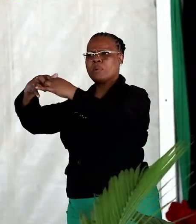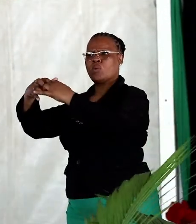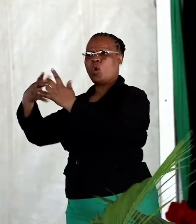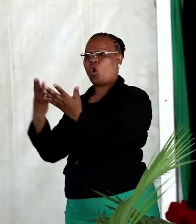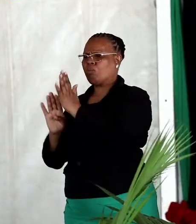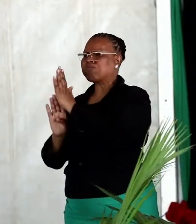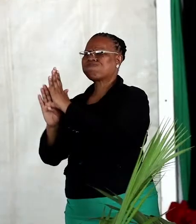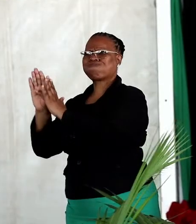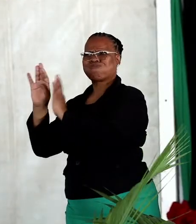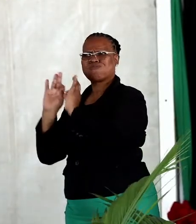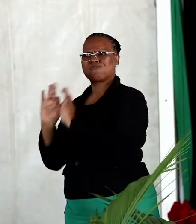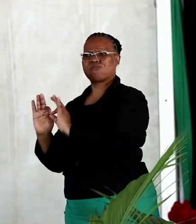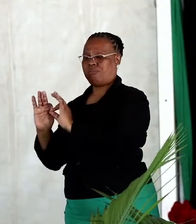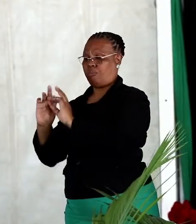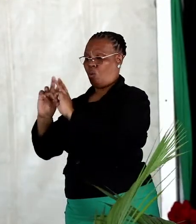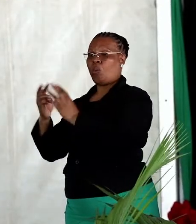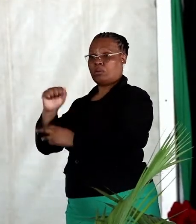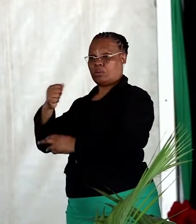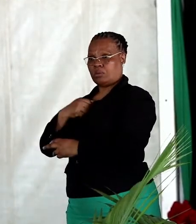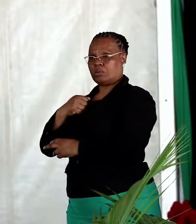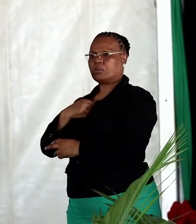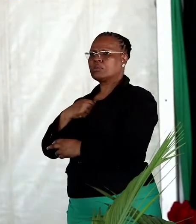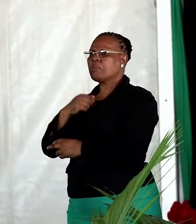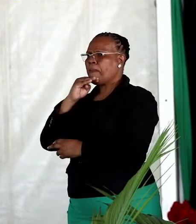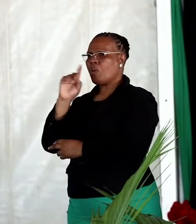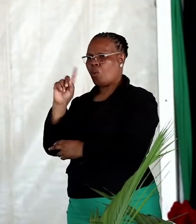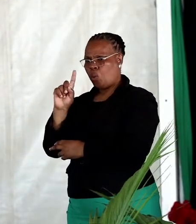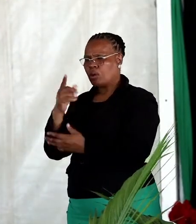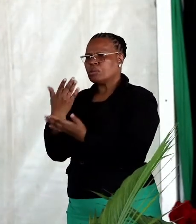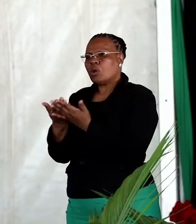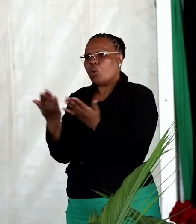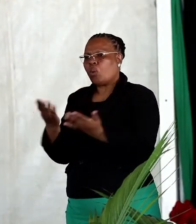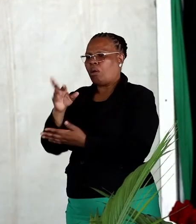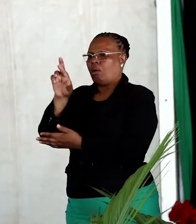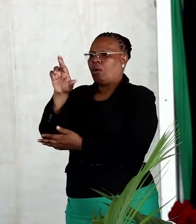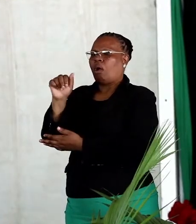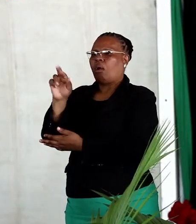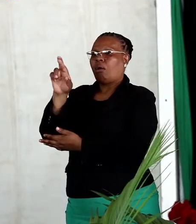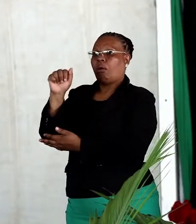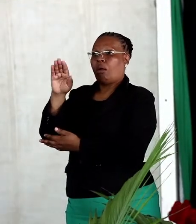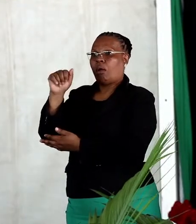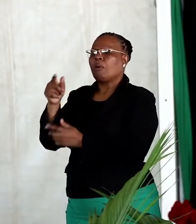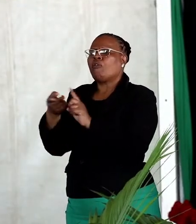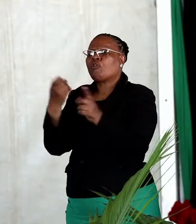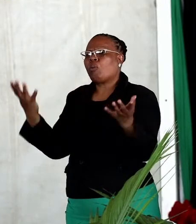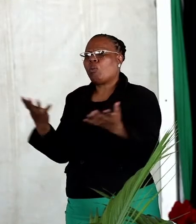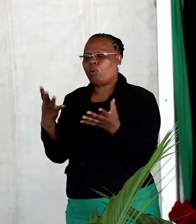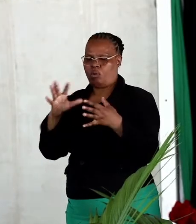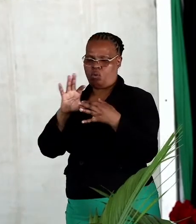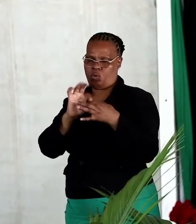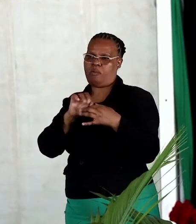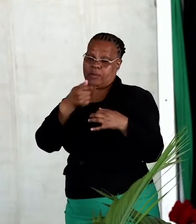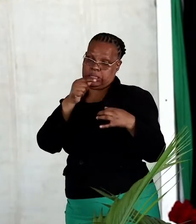Siphakamise esi sizwe sakowethu samaRharhabe. Iqale emakhayeni loo nto.